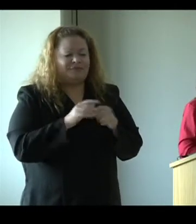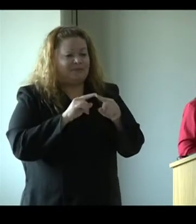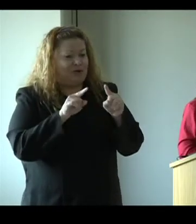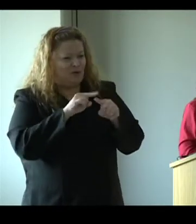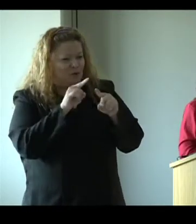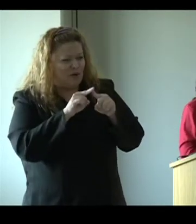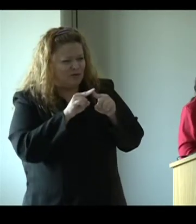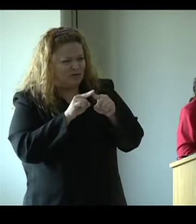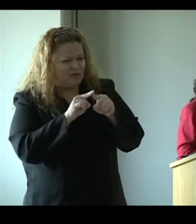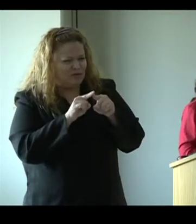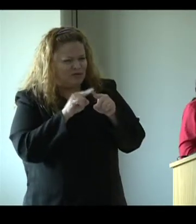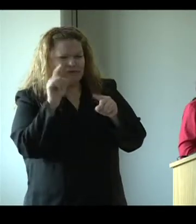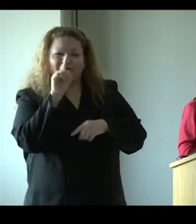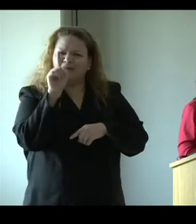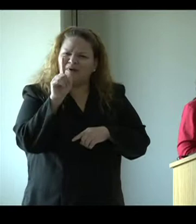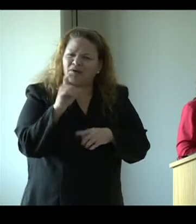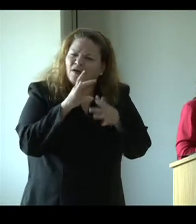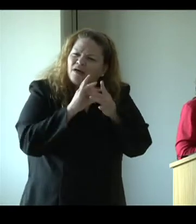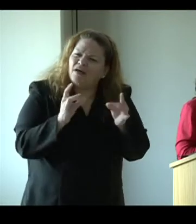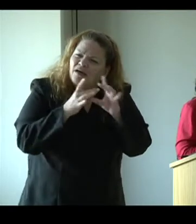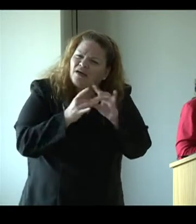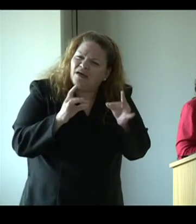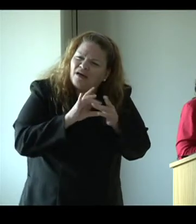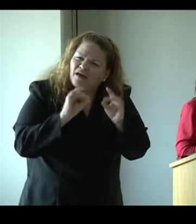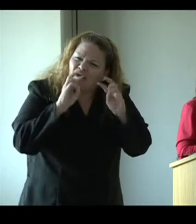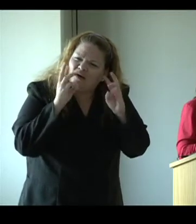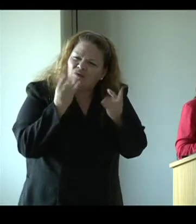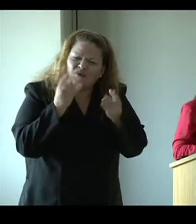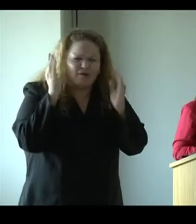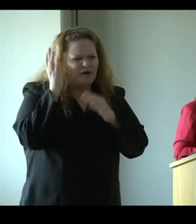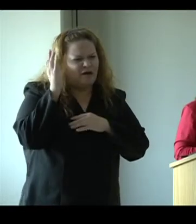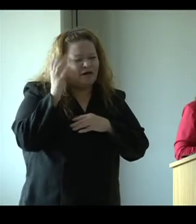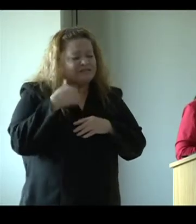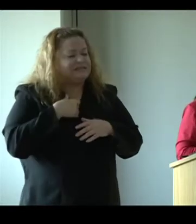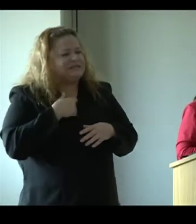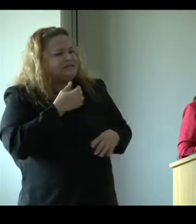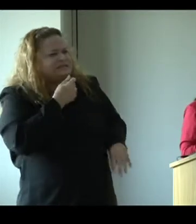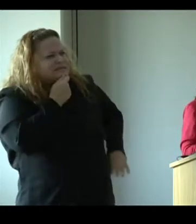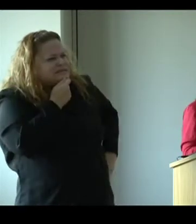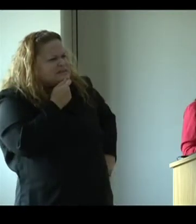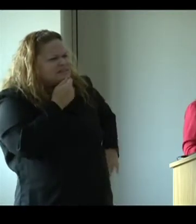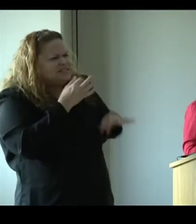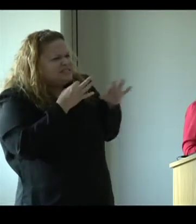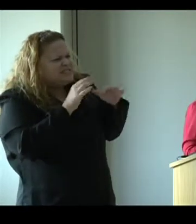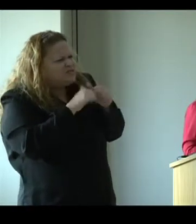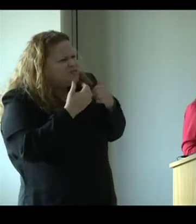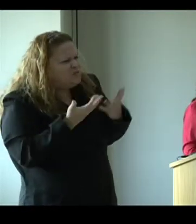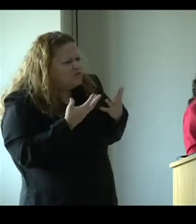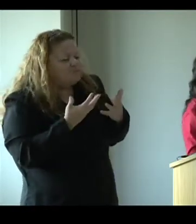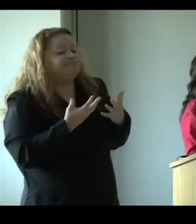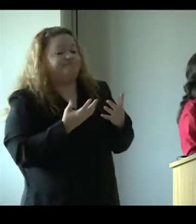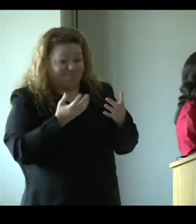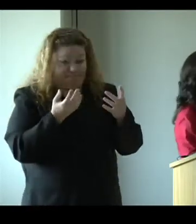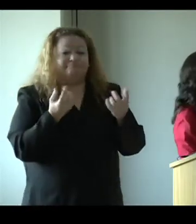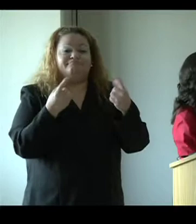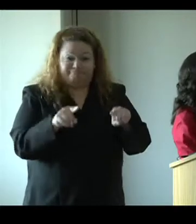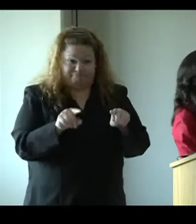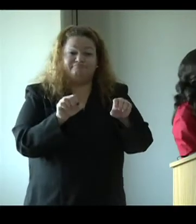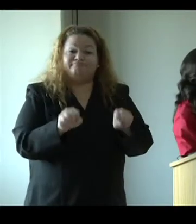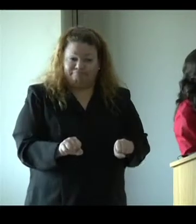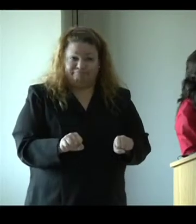tu compañero de trabajo te dice Pero a ver cuéntame De qué se trató uno dice ay contra cómo te explico puede pasar entonces